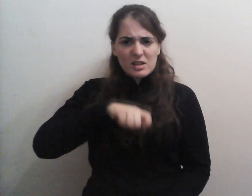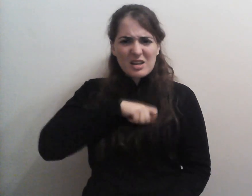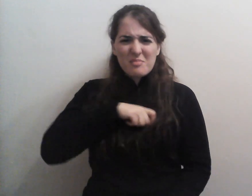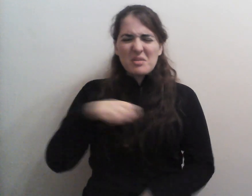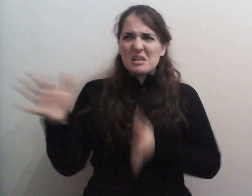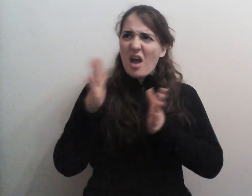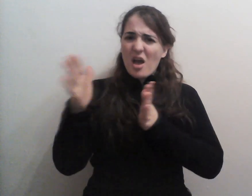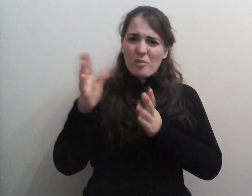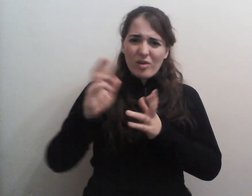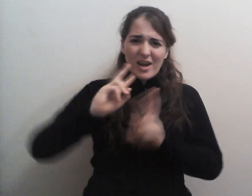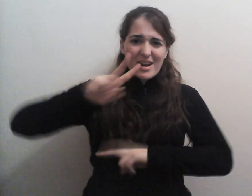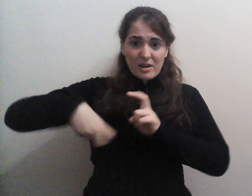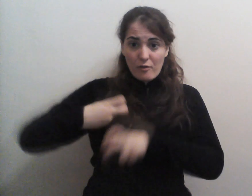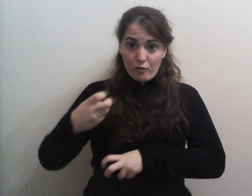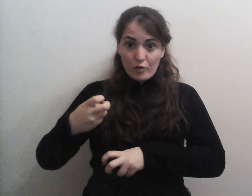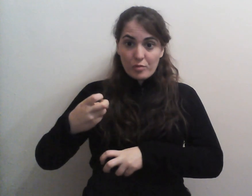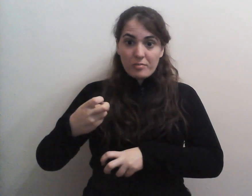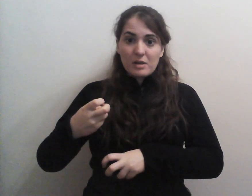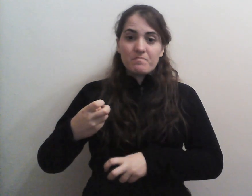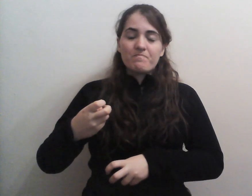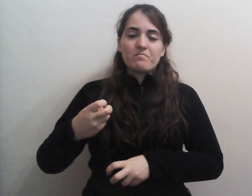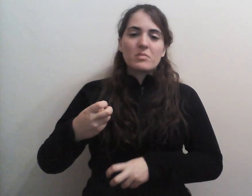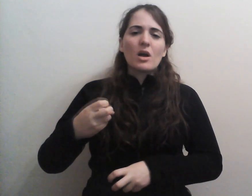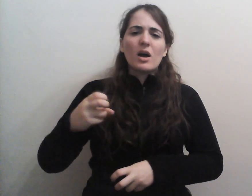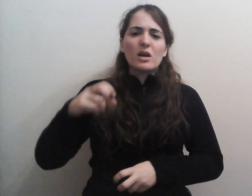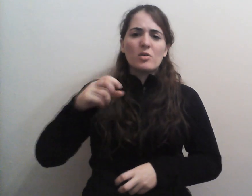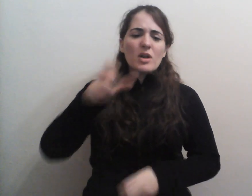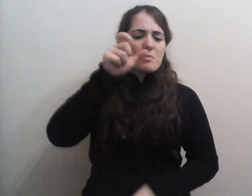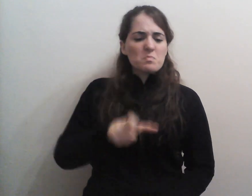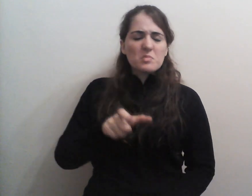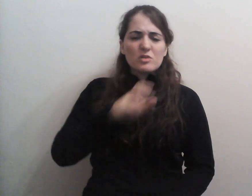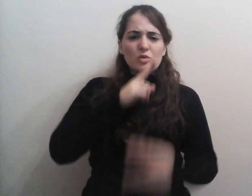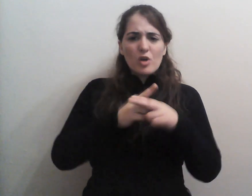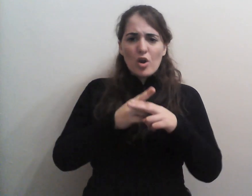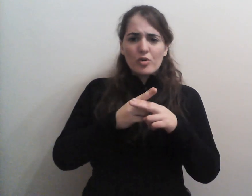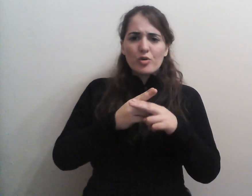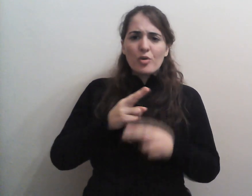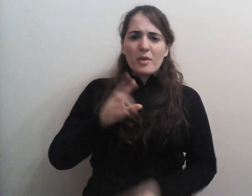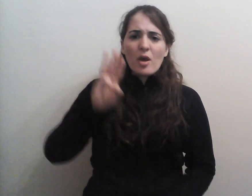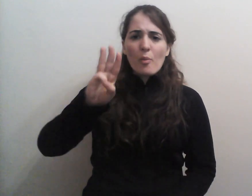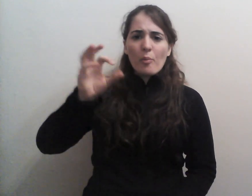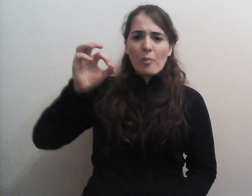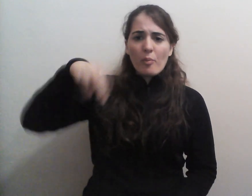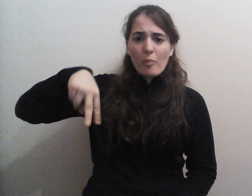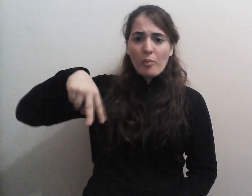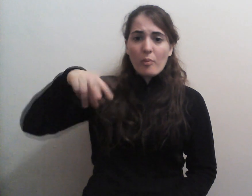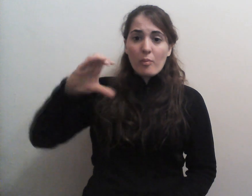un reformador español llamado Constantino Ponce de la Fuente. Y él dijo lo siguiente: me engendraste de